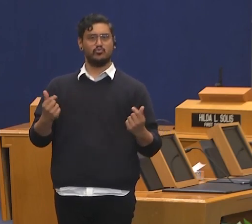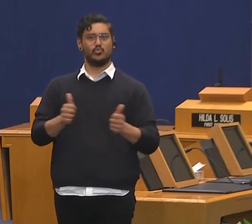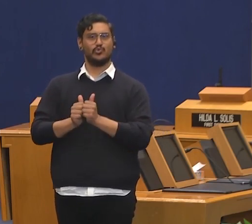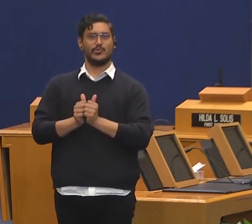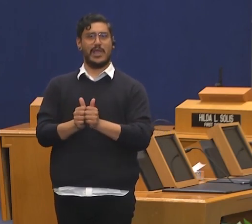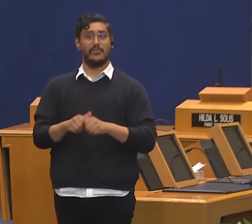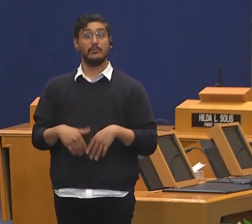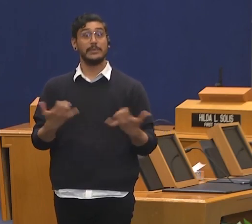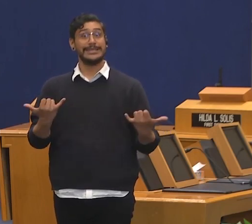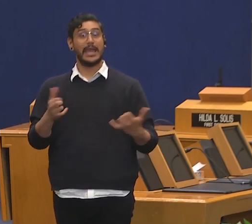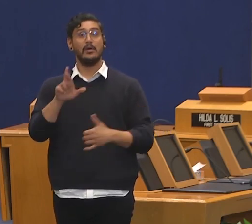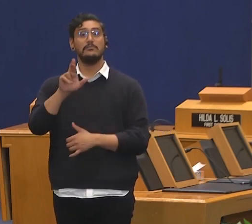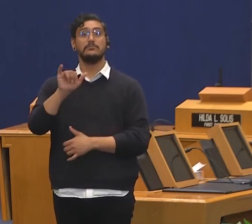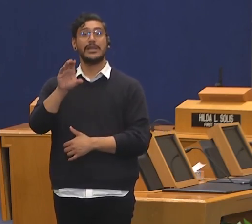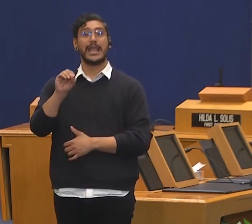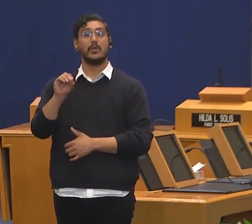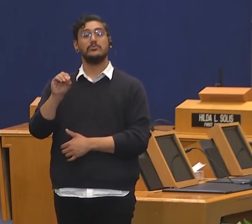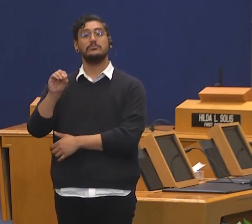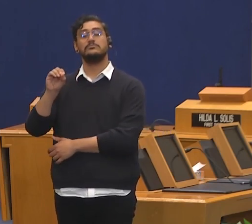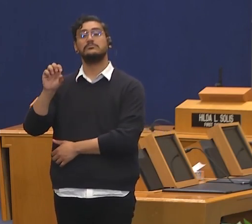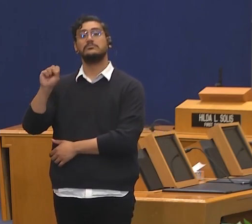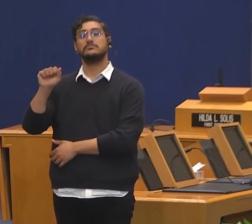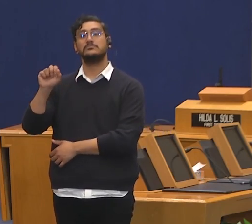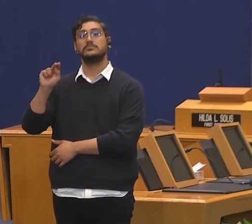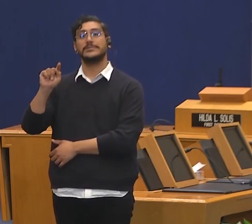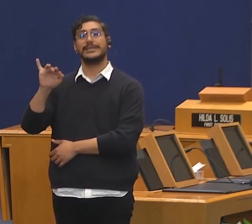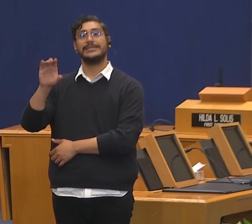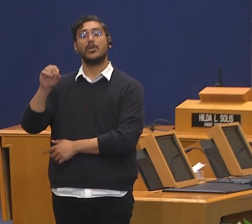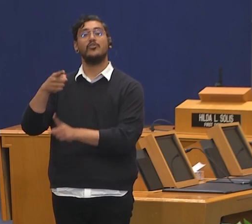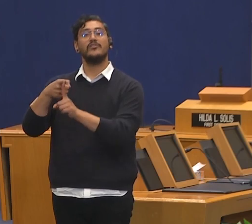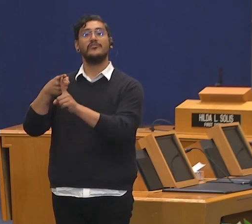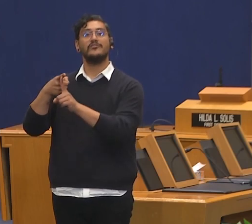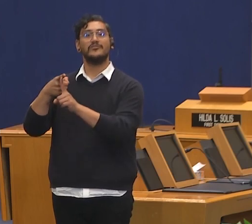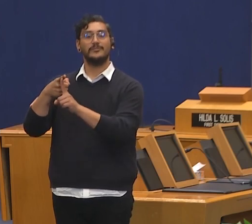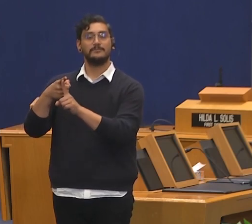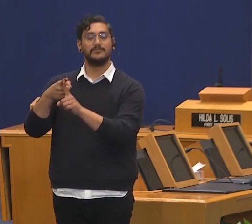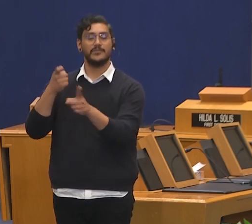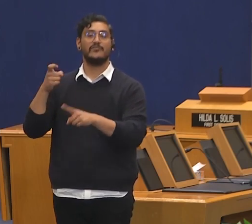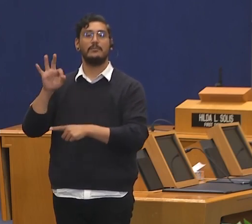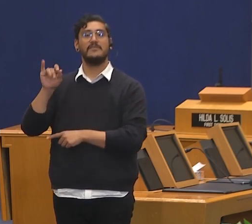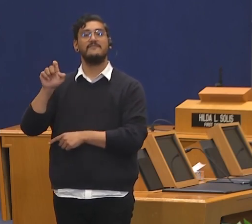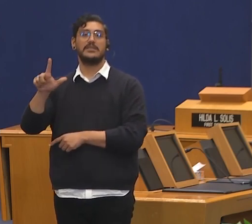presento a Ricardo Santiago, oficial de Información Pública de la Oficina del Fiscal del Distrito.